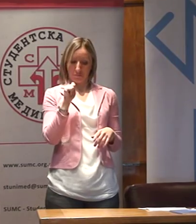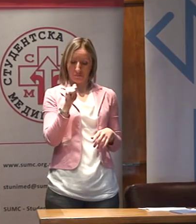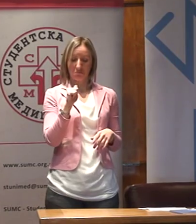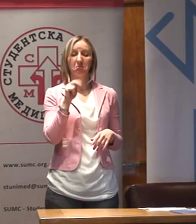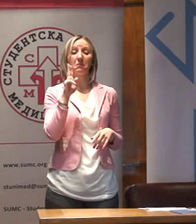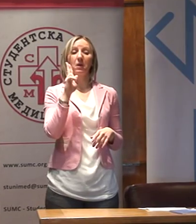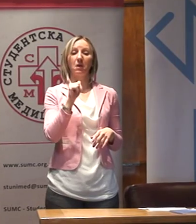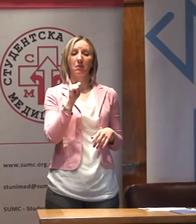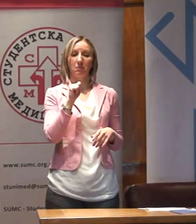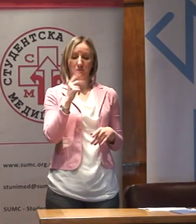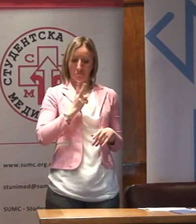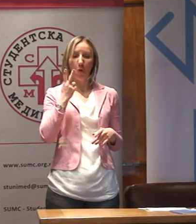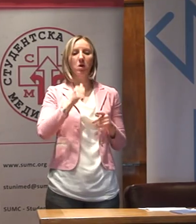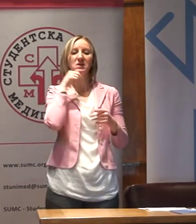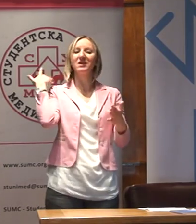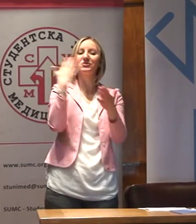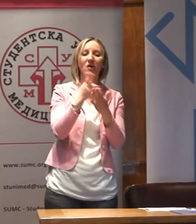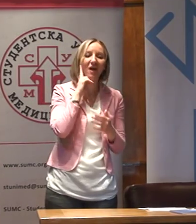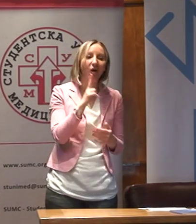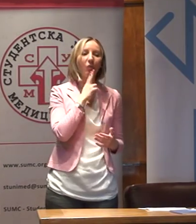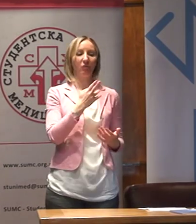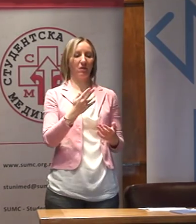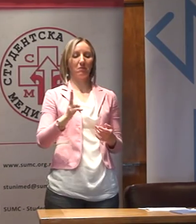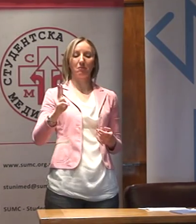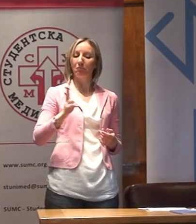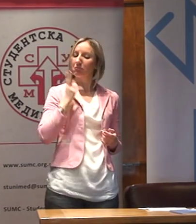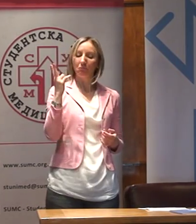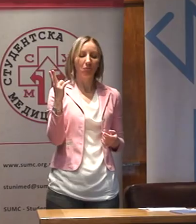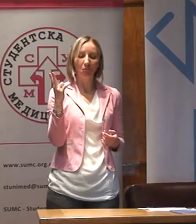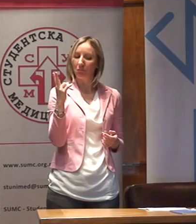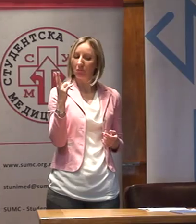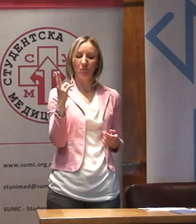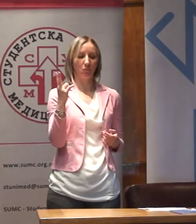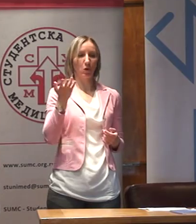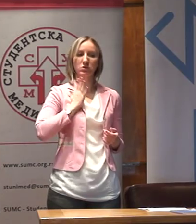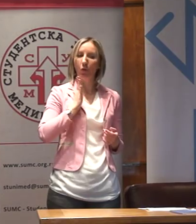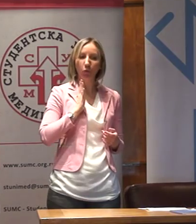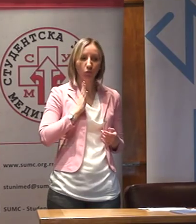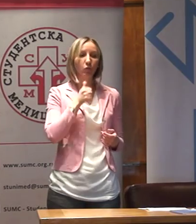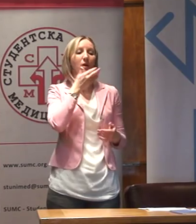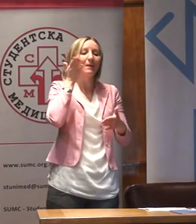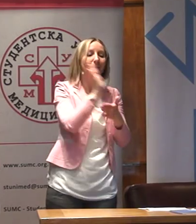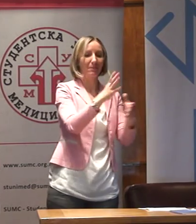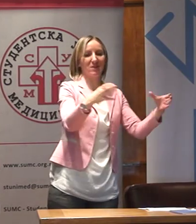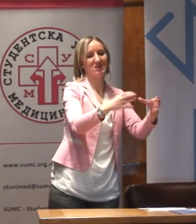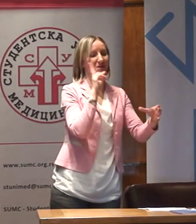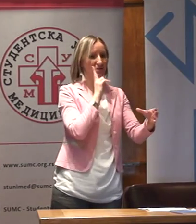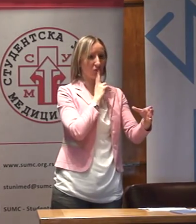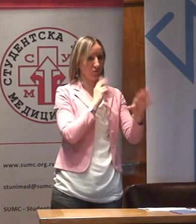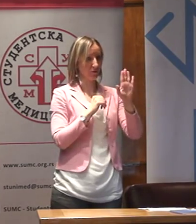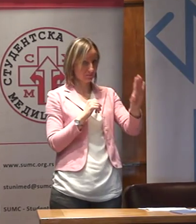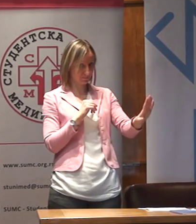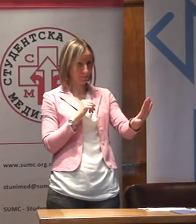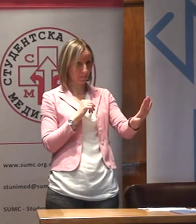i svojim znakovnim jezikom, ponosna je na svoju istoriju, na istoriju svoje zajednice gluvih, na kulturu